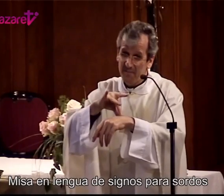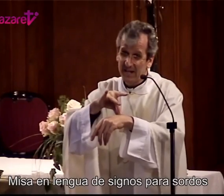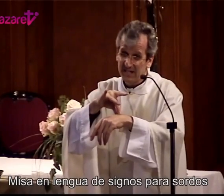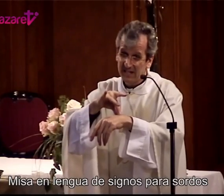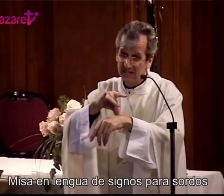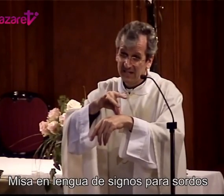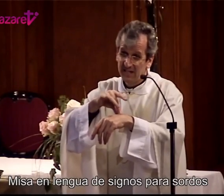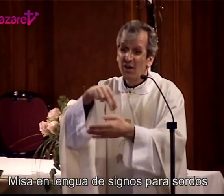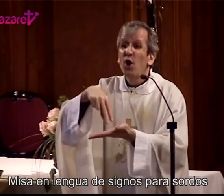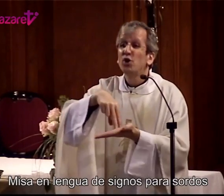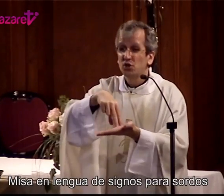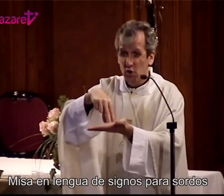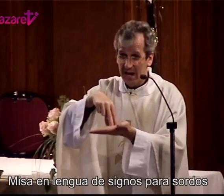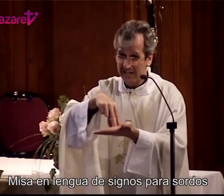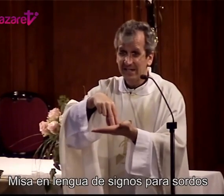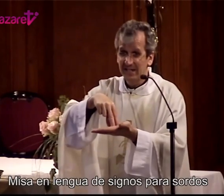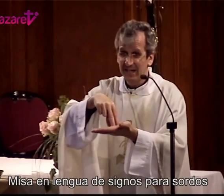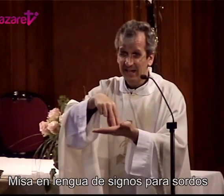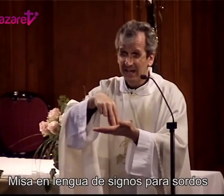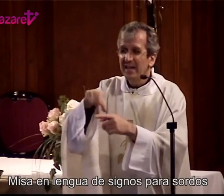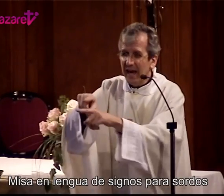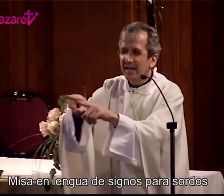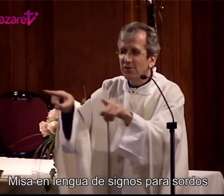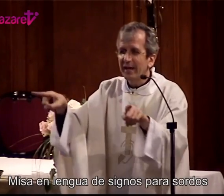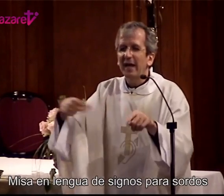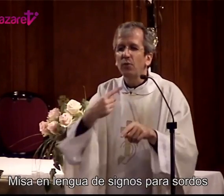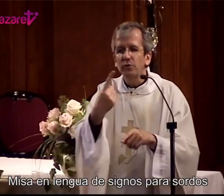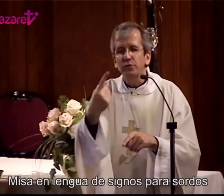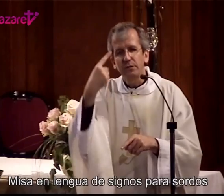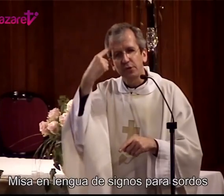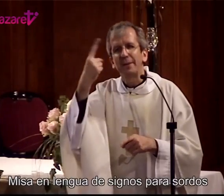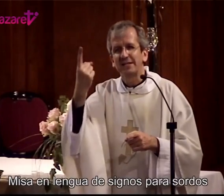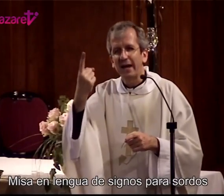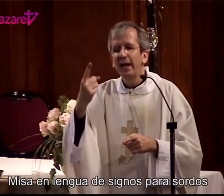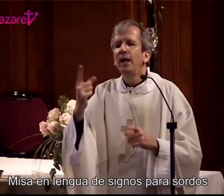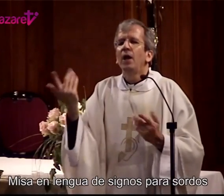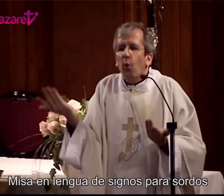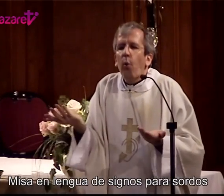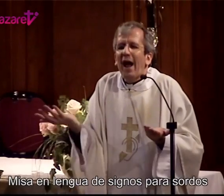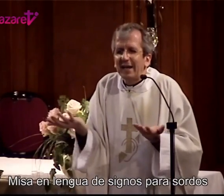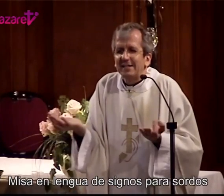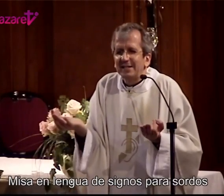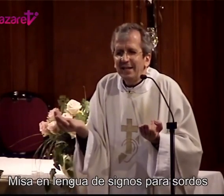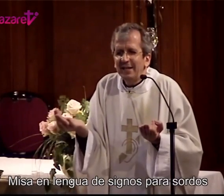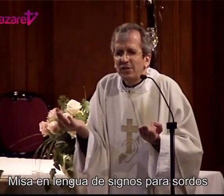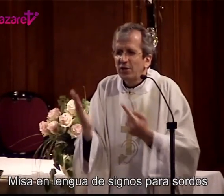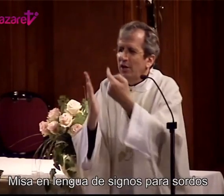enfermas, solas. Y ahí es donde cada uno de nosotros tenemos que pensar, ¿cuáles